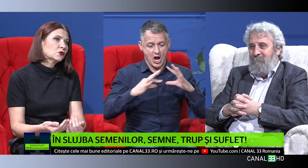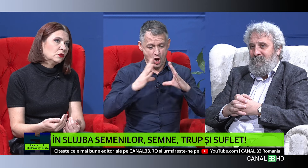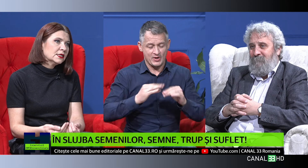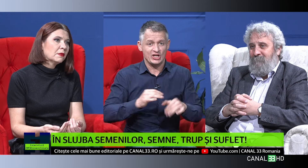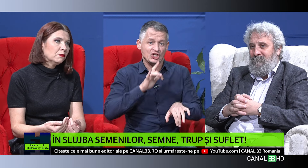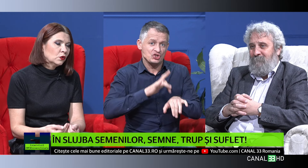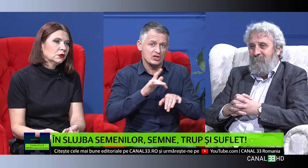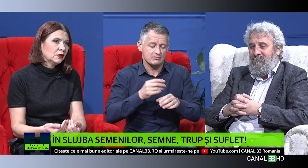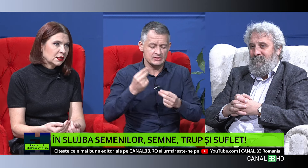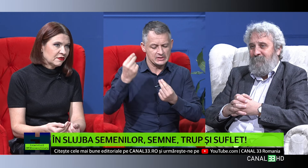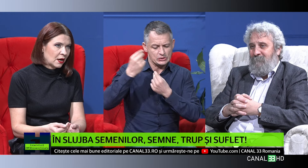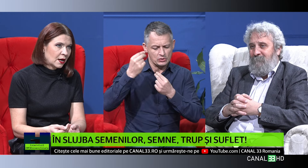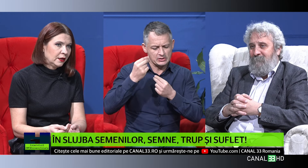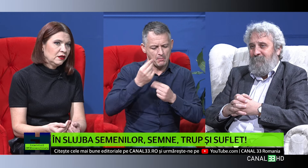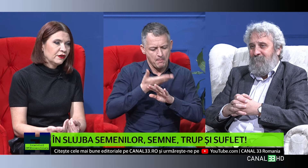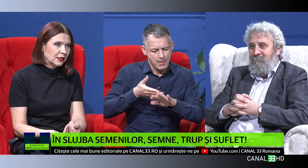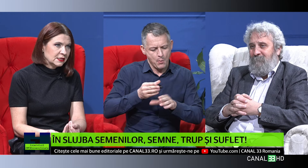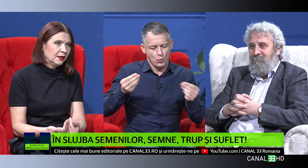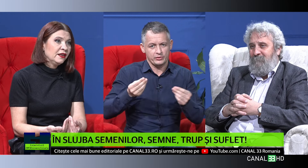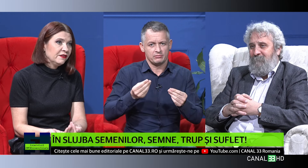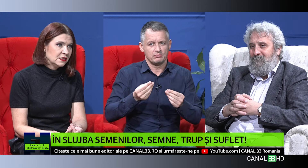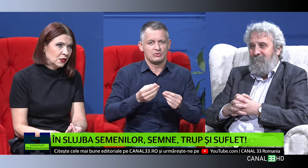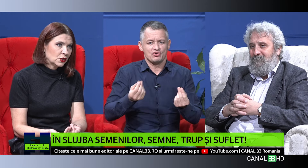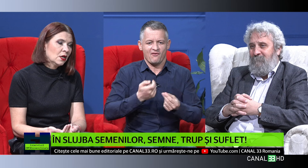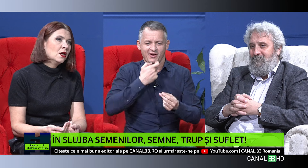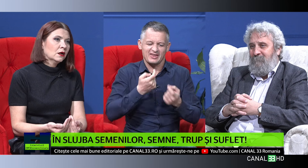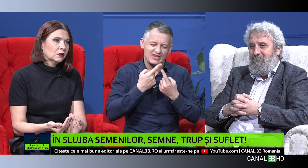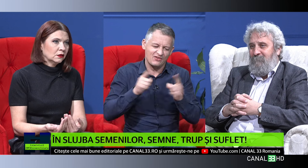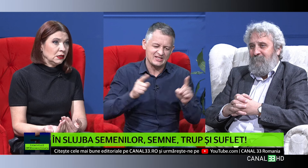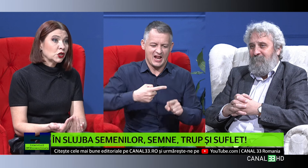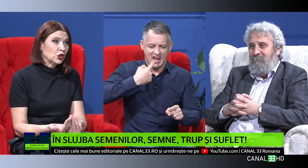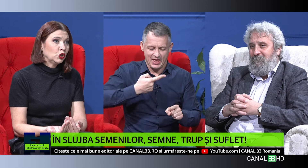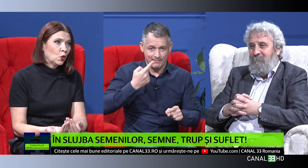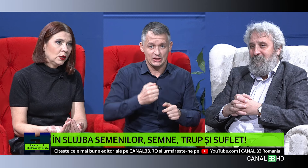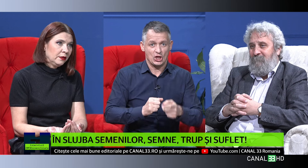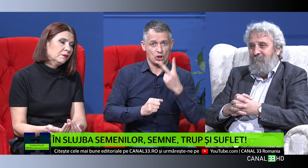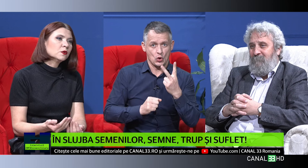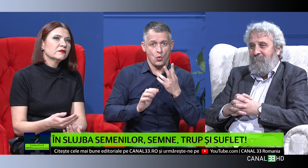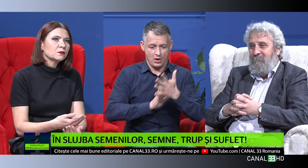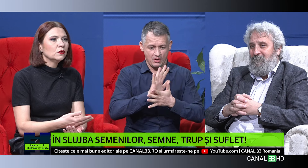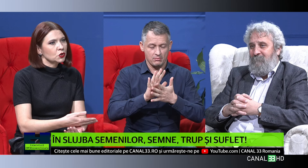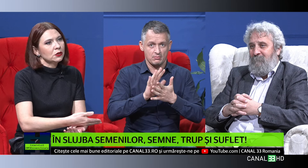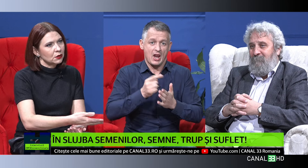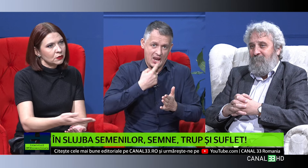să studiez mai mult de câțiva ani diferențele lingvistice dintre cele două limbi, pot să vă spun și